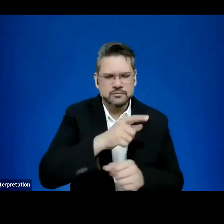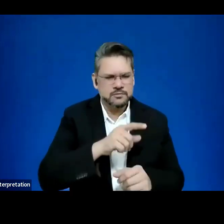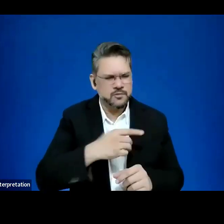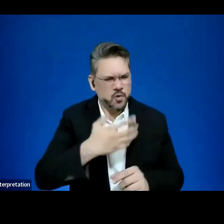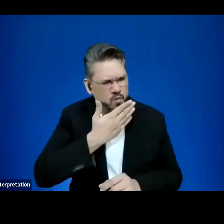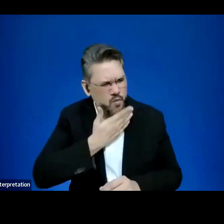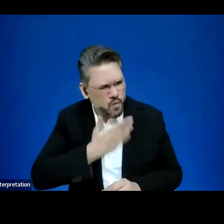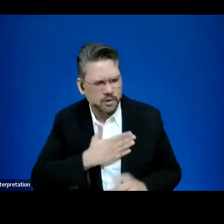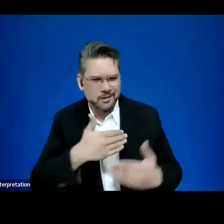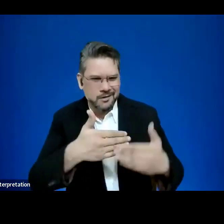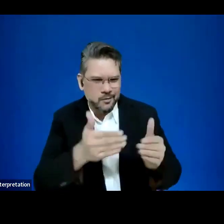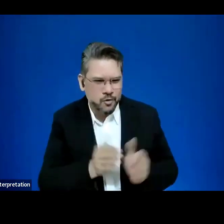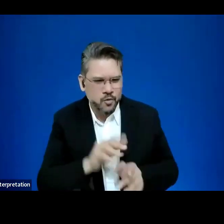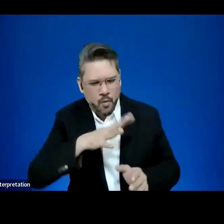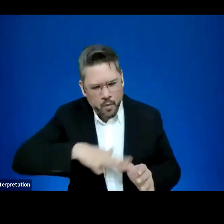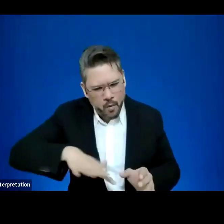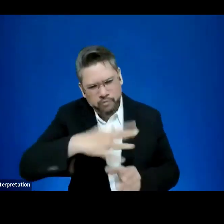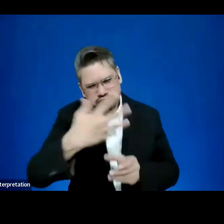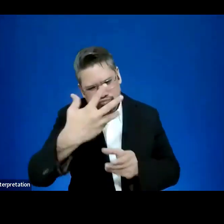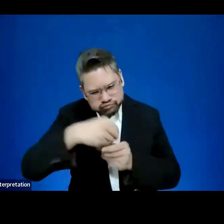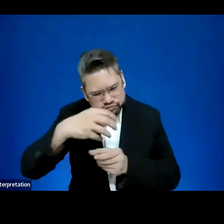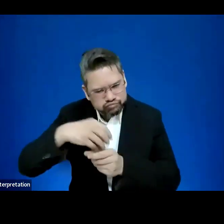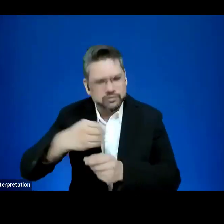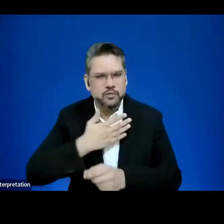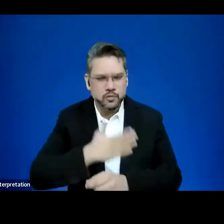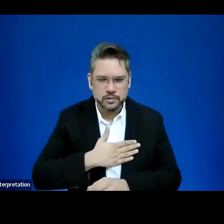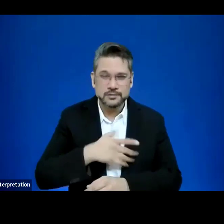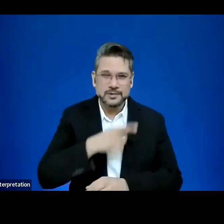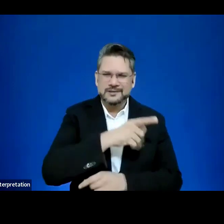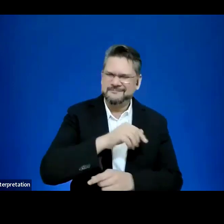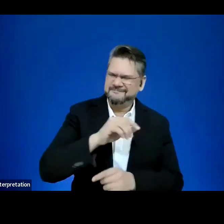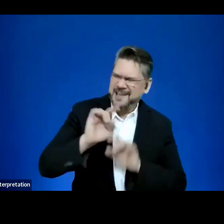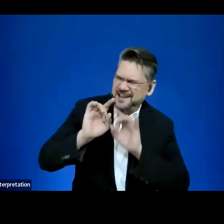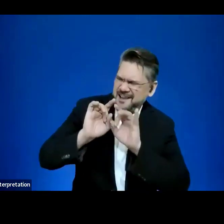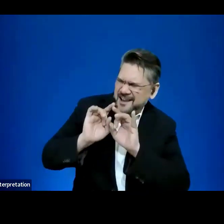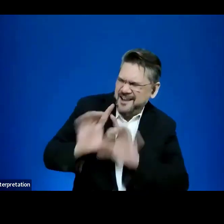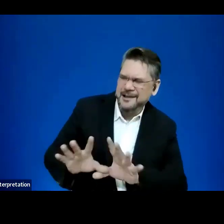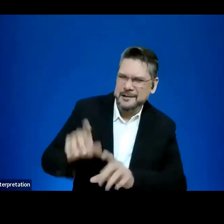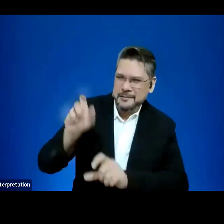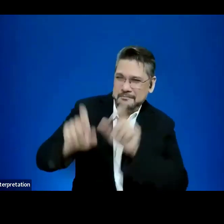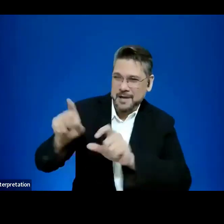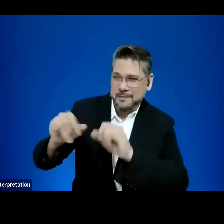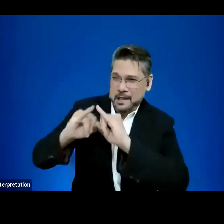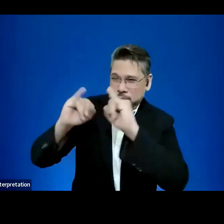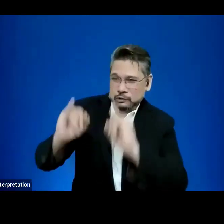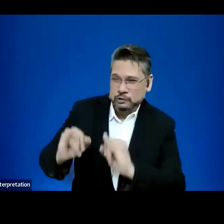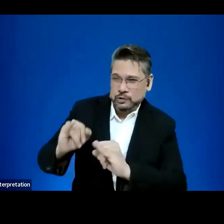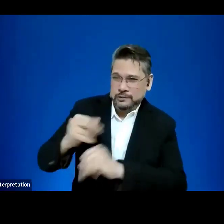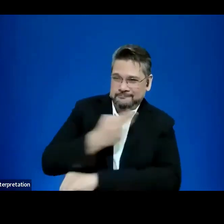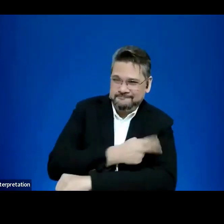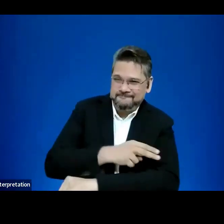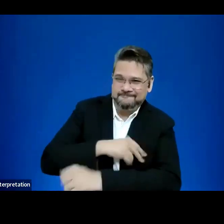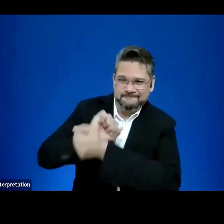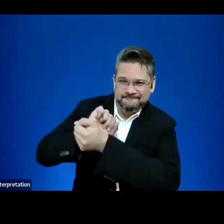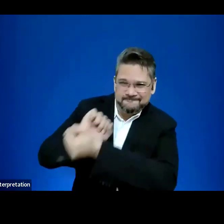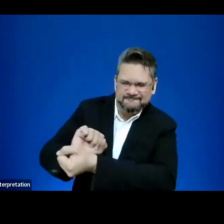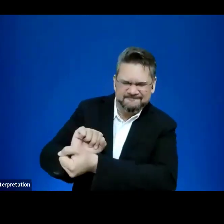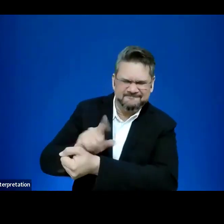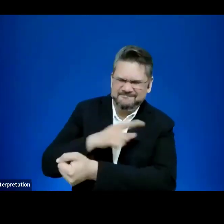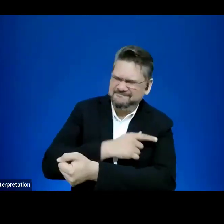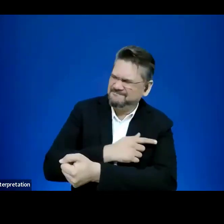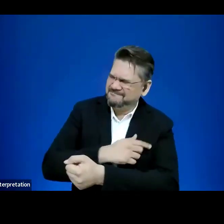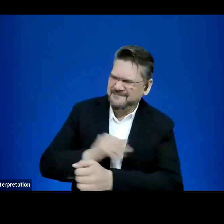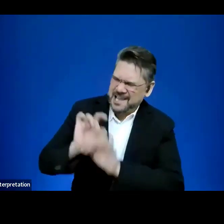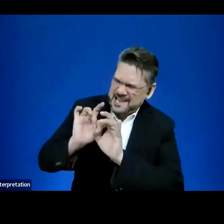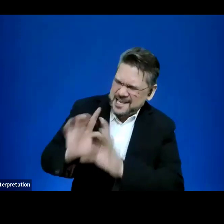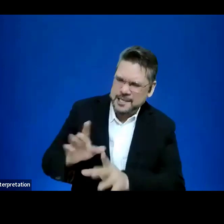你呢来一起去贡献在我们的这个社群里面，你教导我们的人们，而且我们的人们受